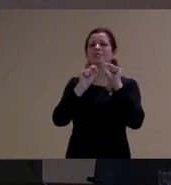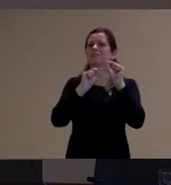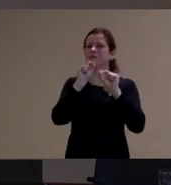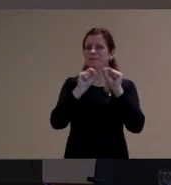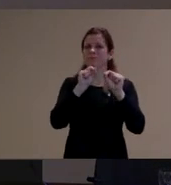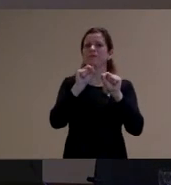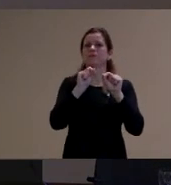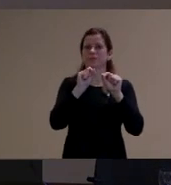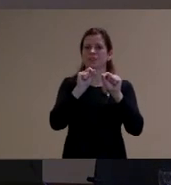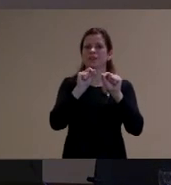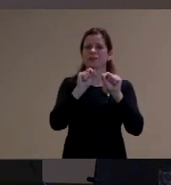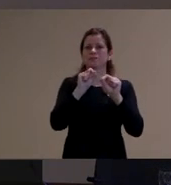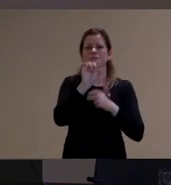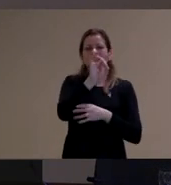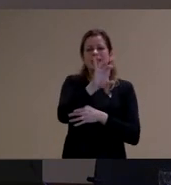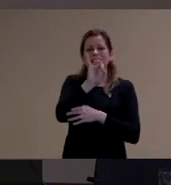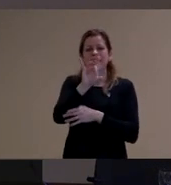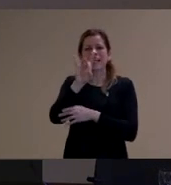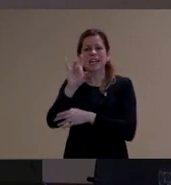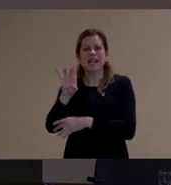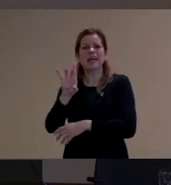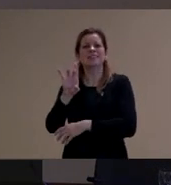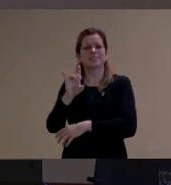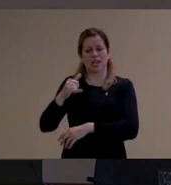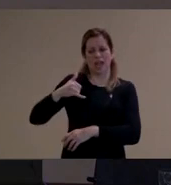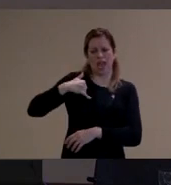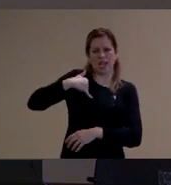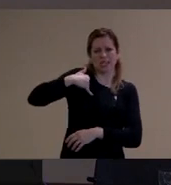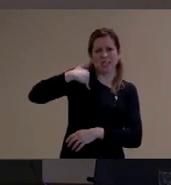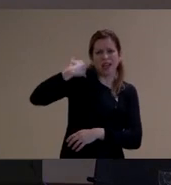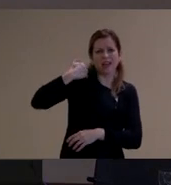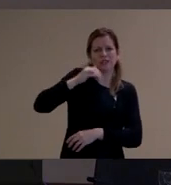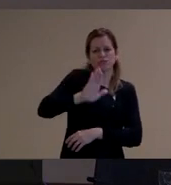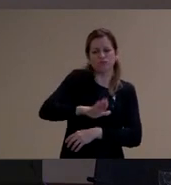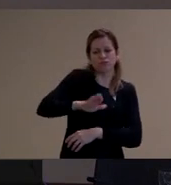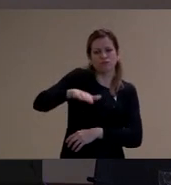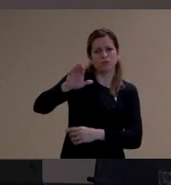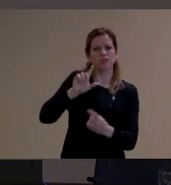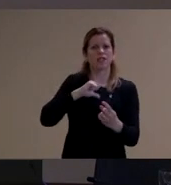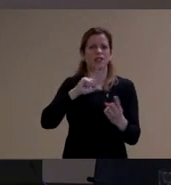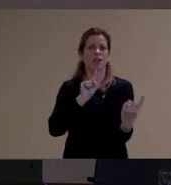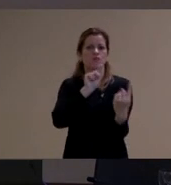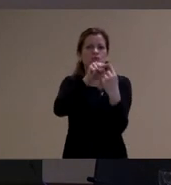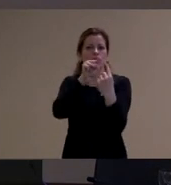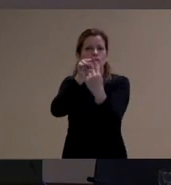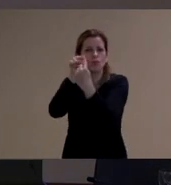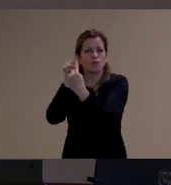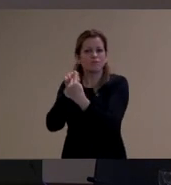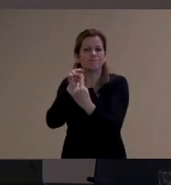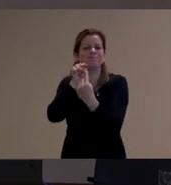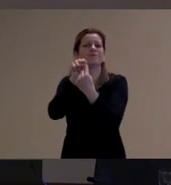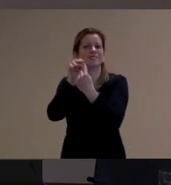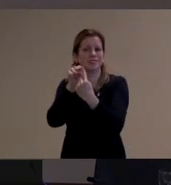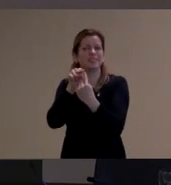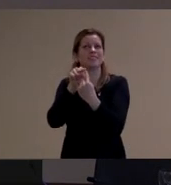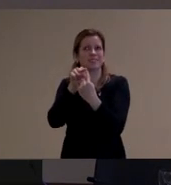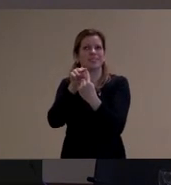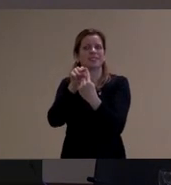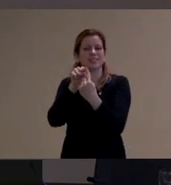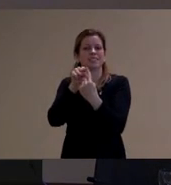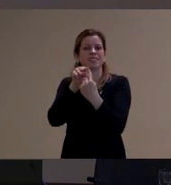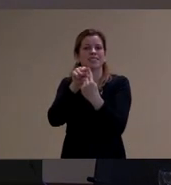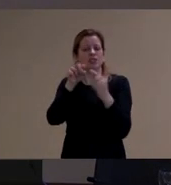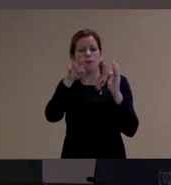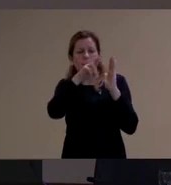em cada faixa etária os objetivos a serem atendidos e o modo como eles estão sendo